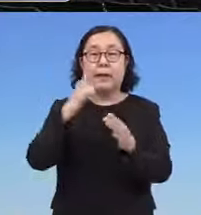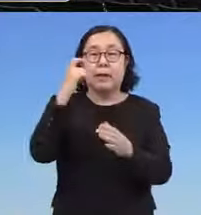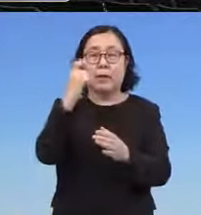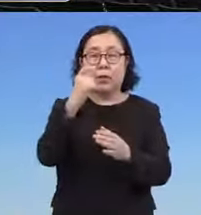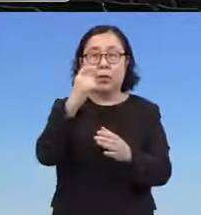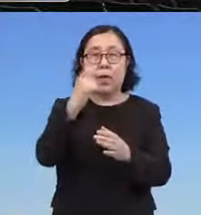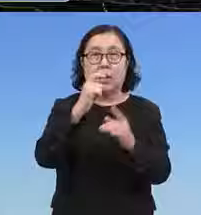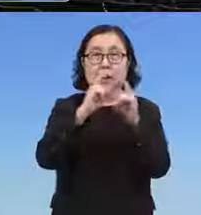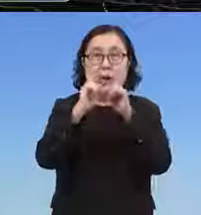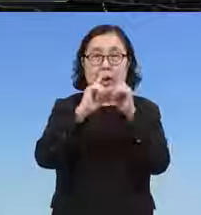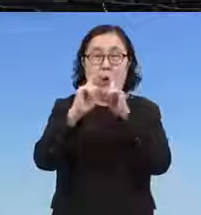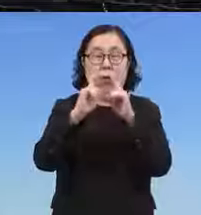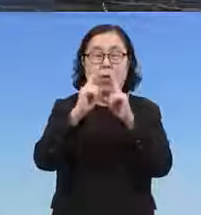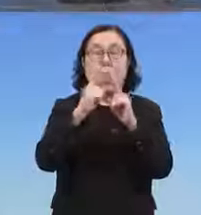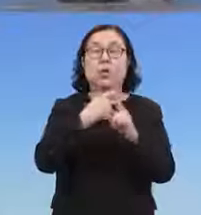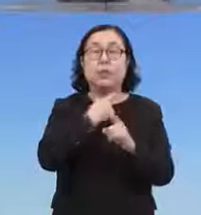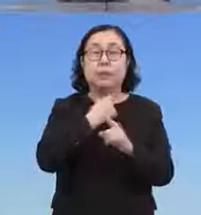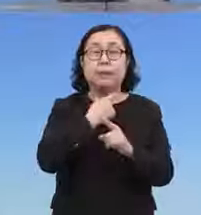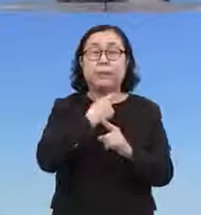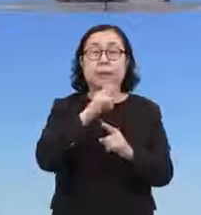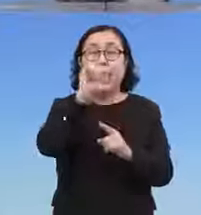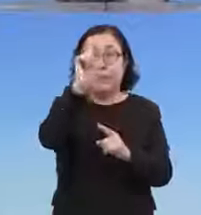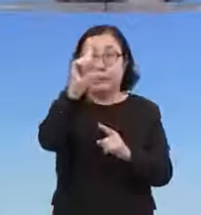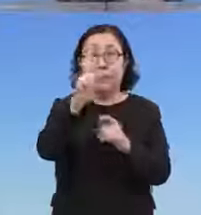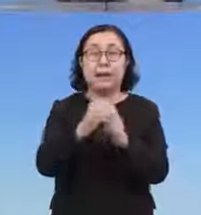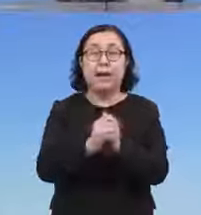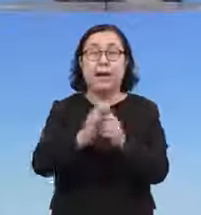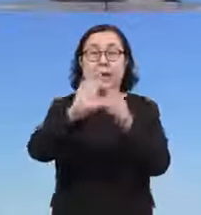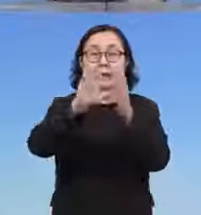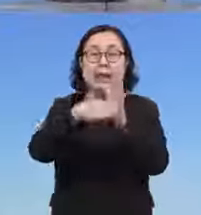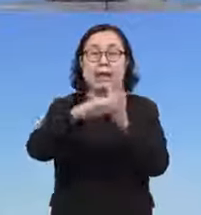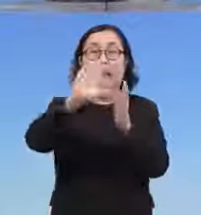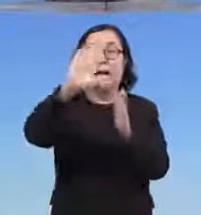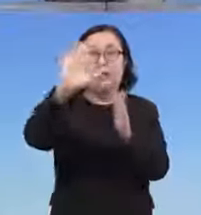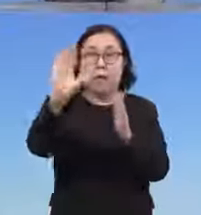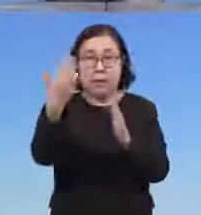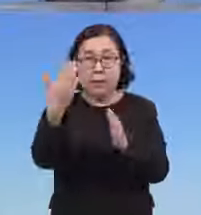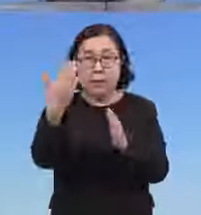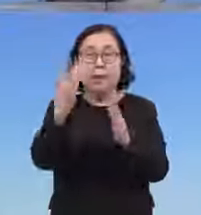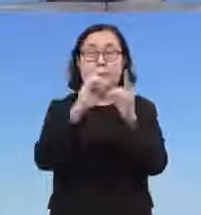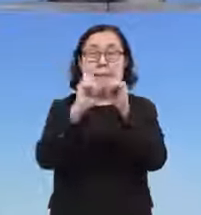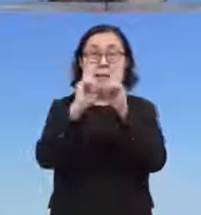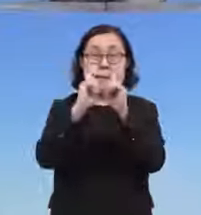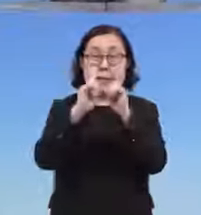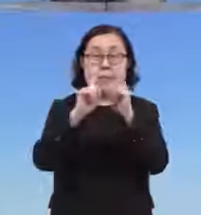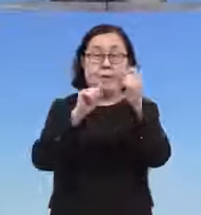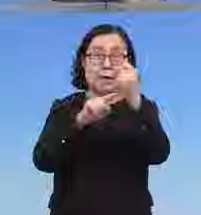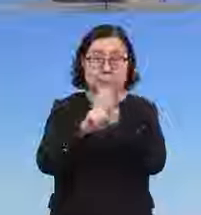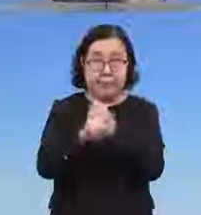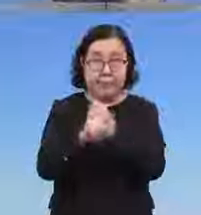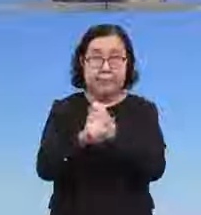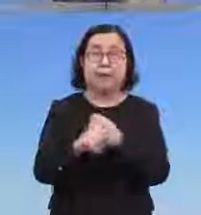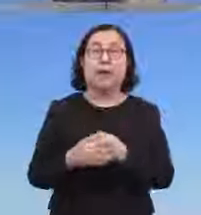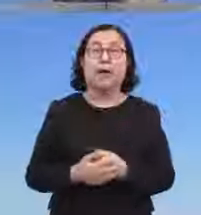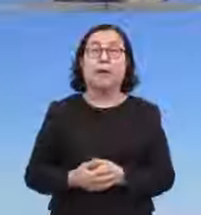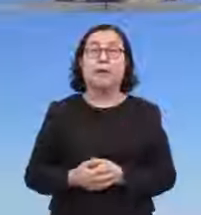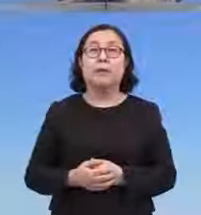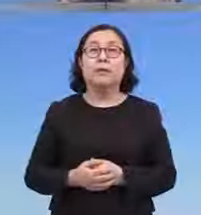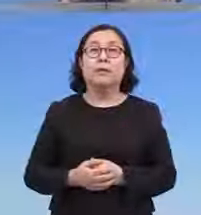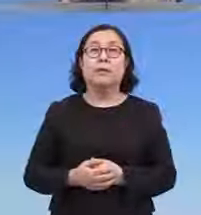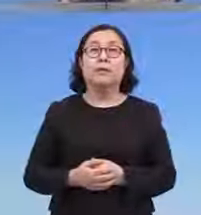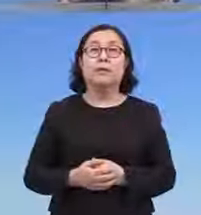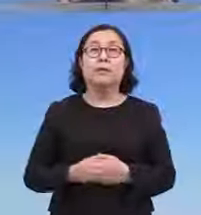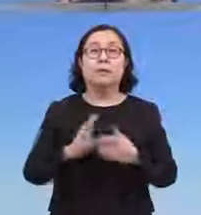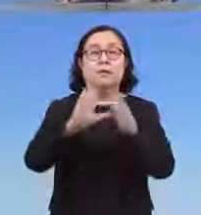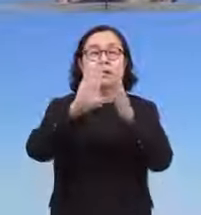싶은 포인트 하나입니다. 이 둘의 공통점이 뭐냐 하니까 이 때가 찼다라는 이 말씀의